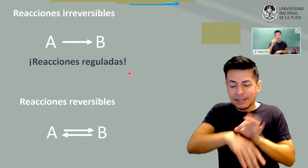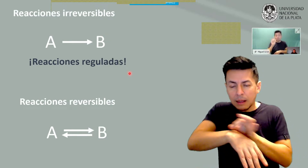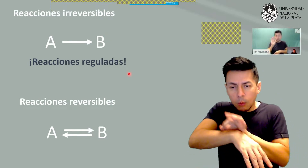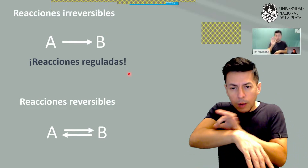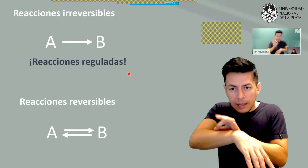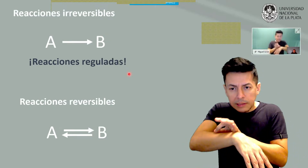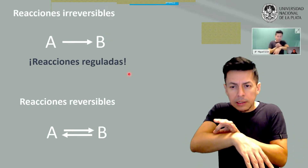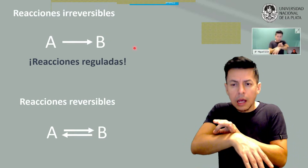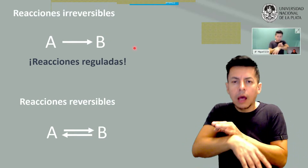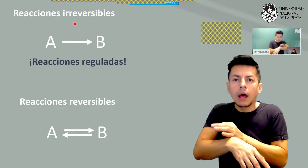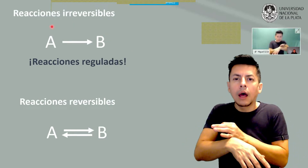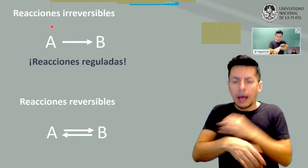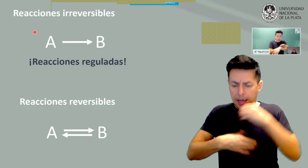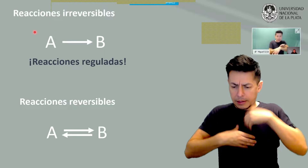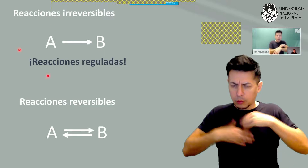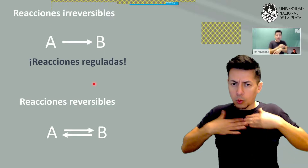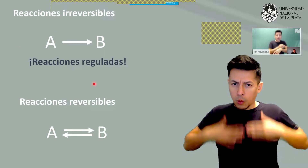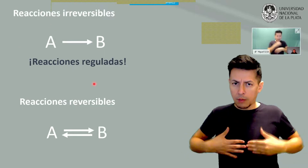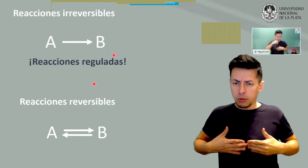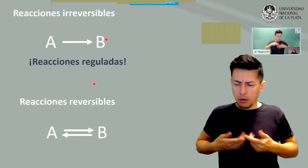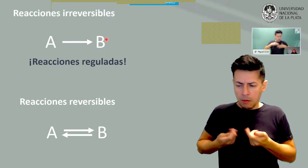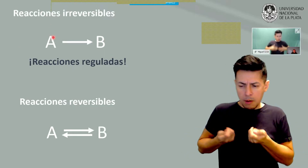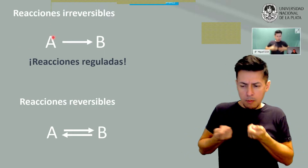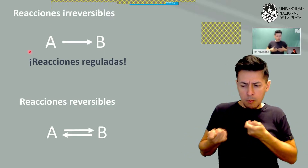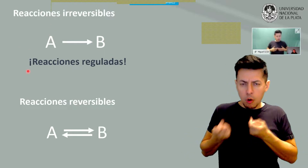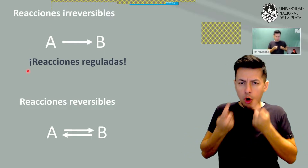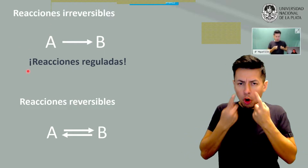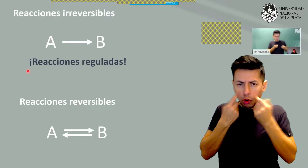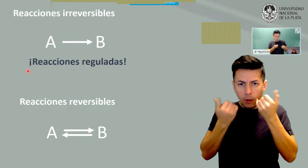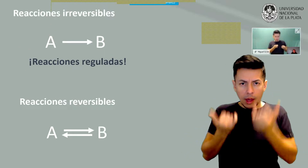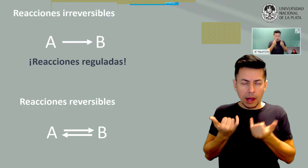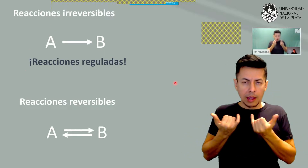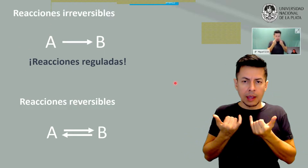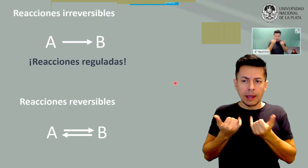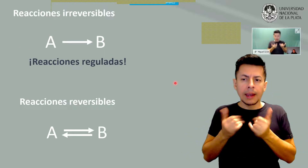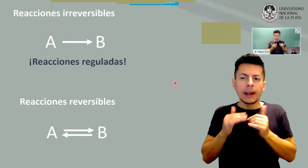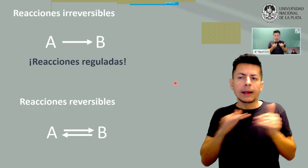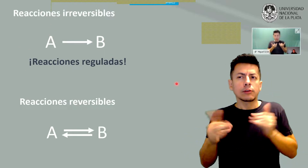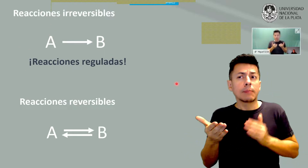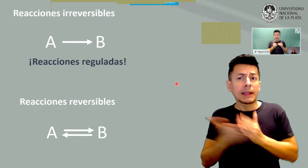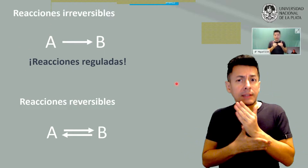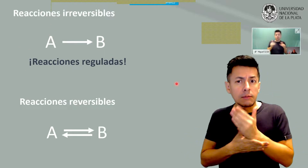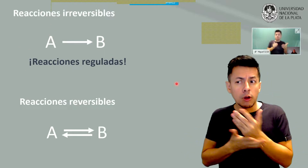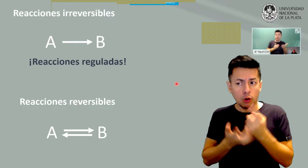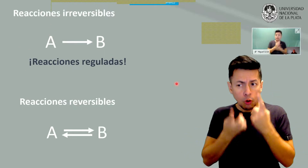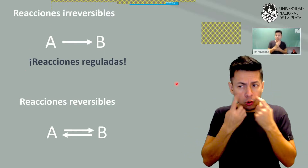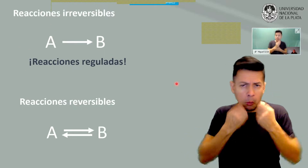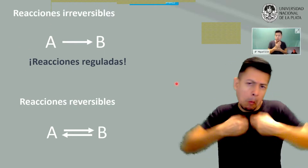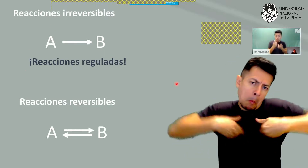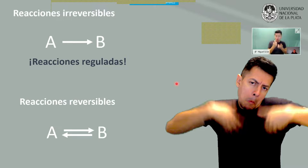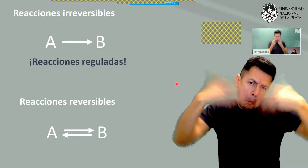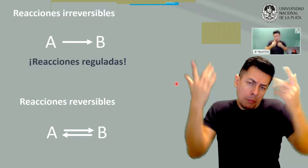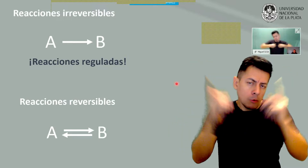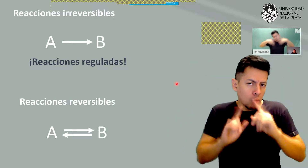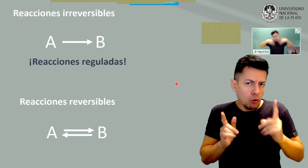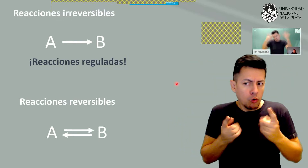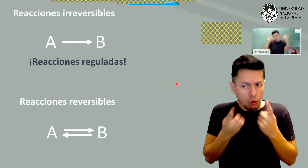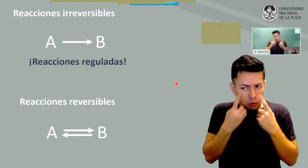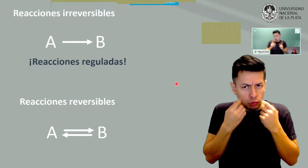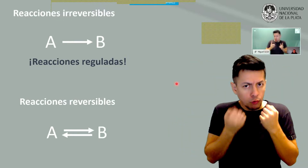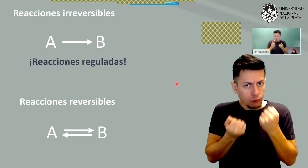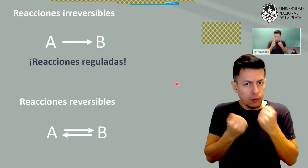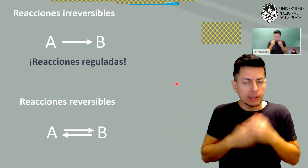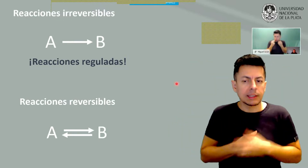el organismo, regulando principalmente las reacciones que son irreversibles. Pero hay otras maneras de regular